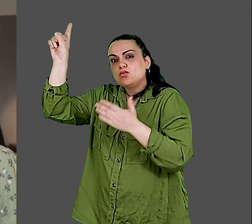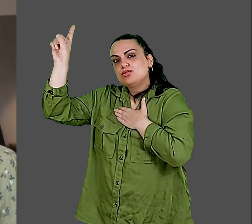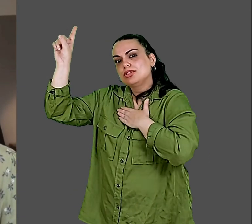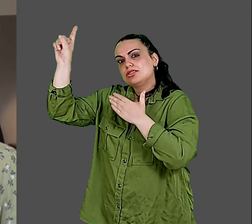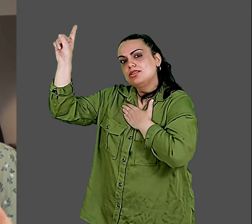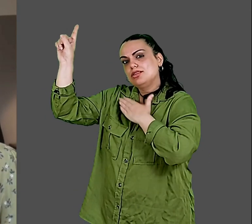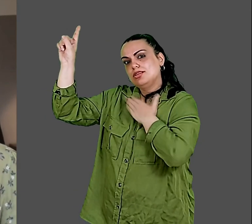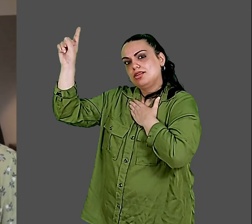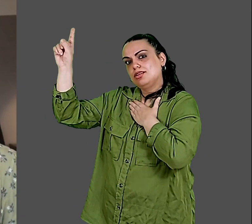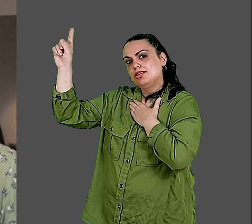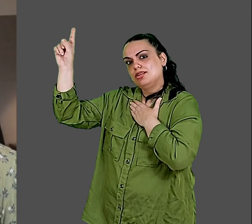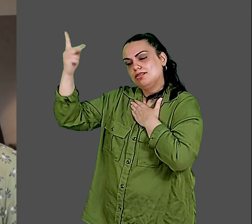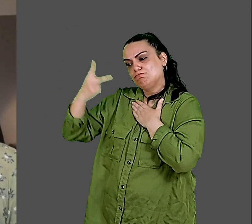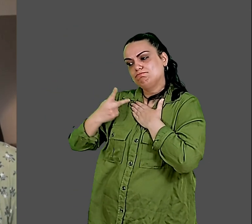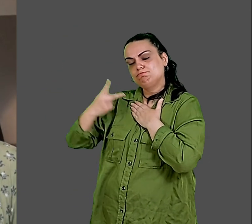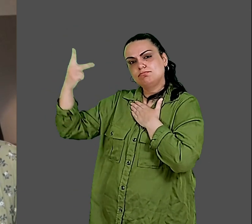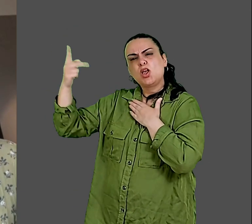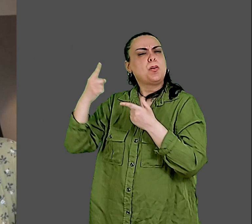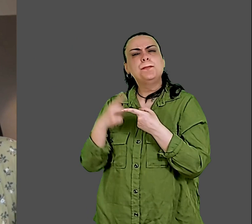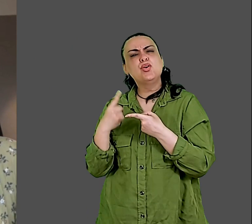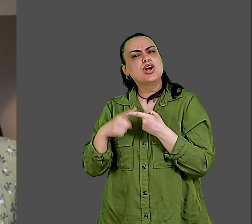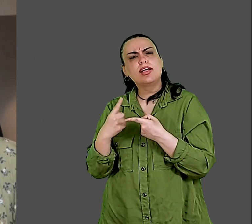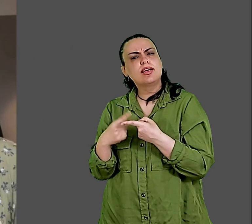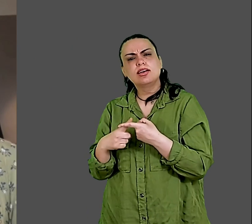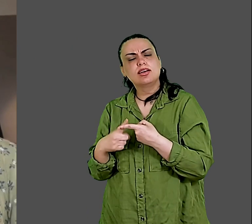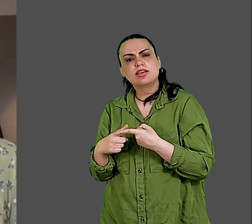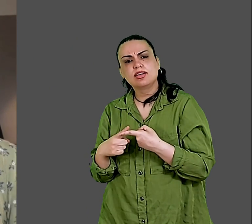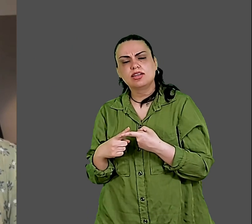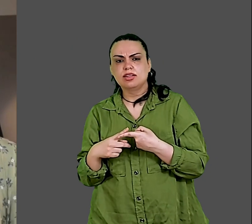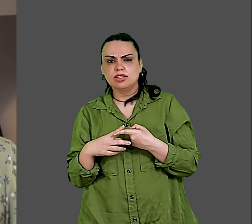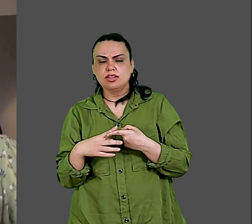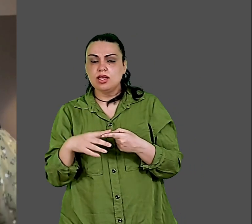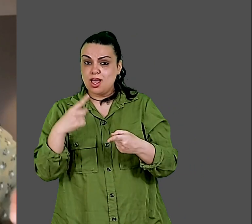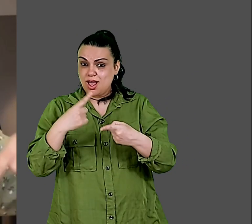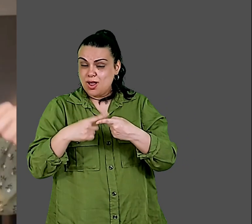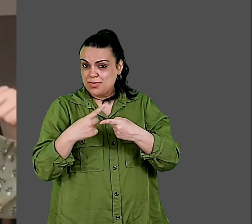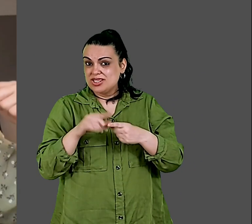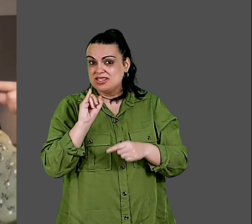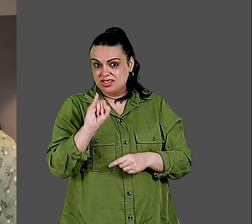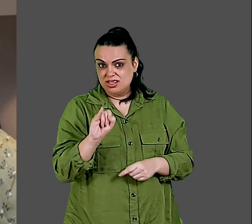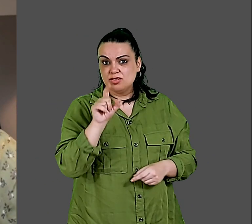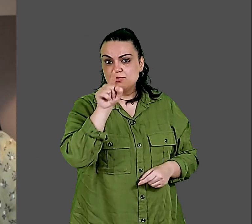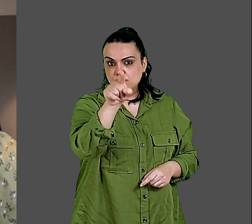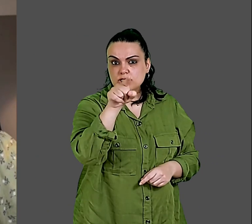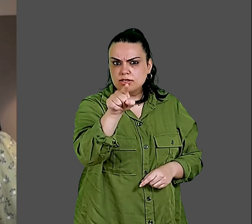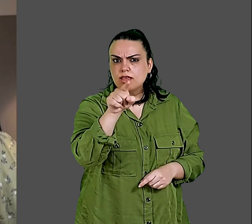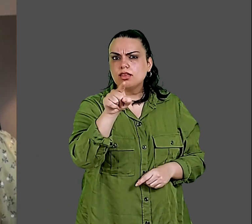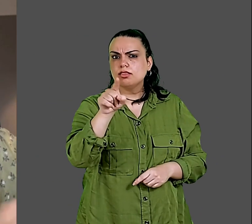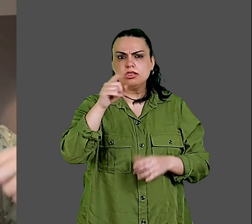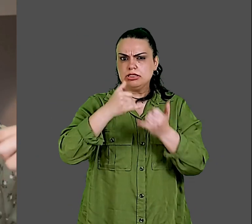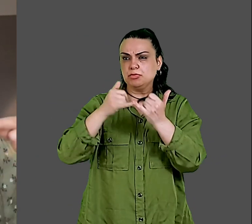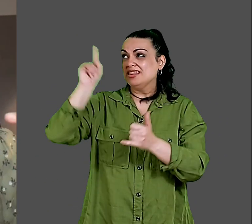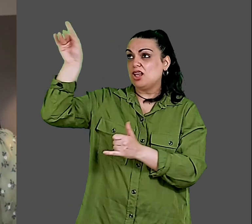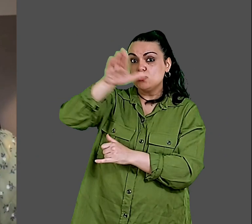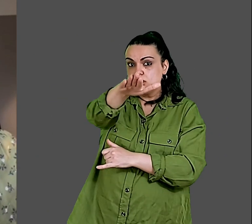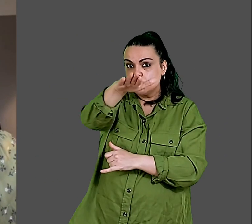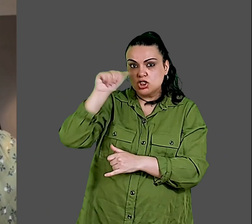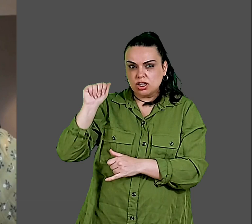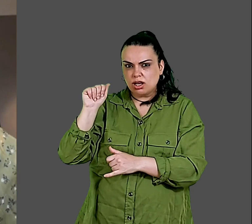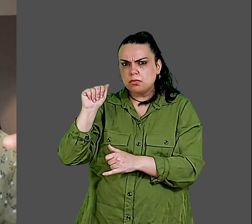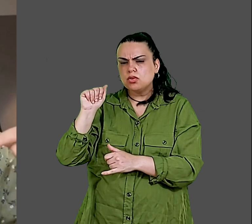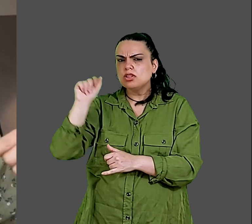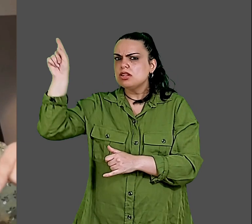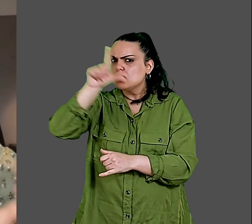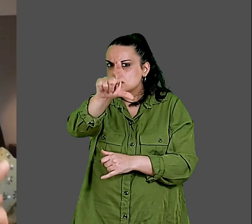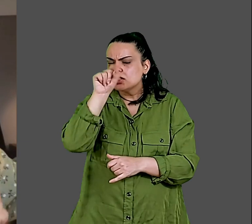isso? Por que isso? Porque se você viver a sua chamada e compreender a sua